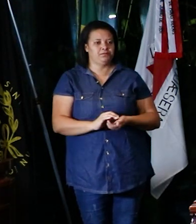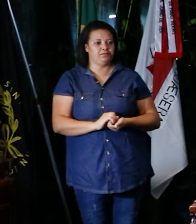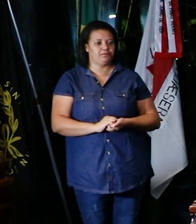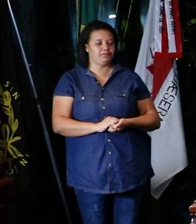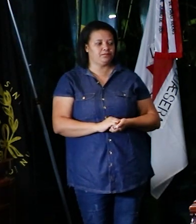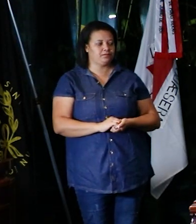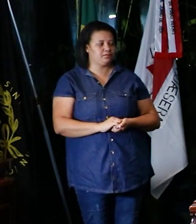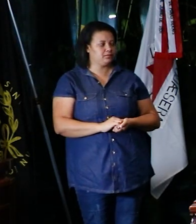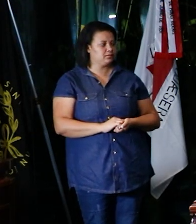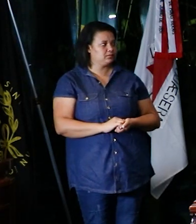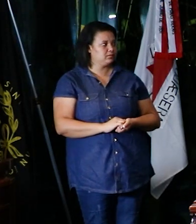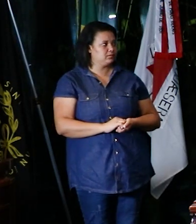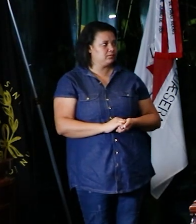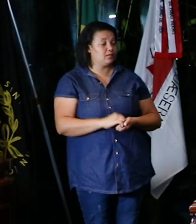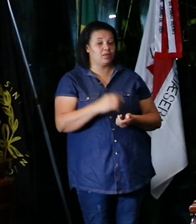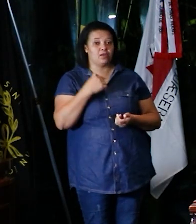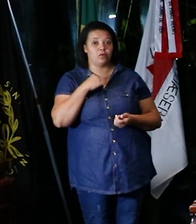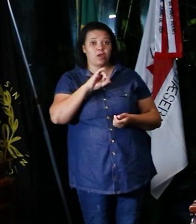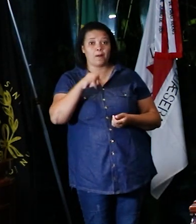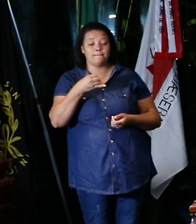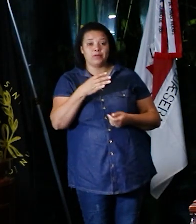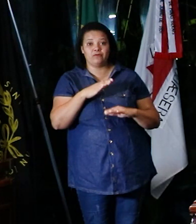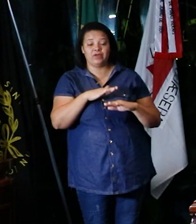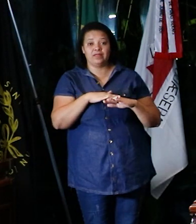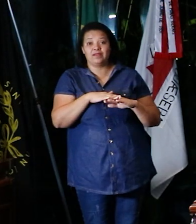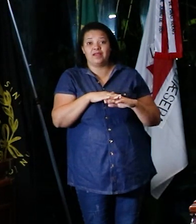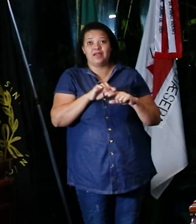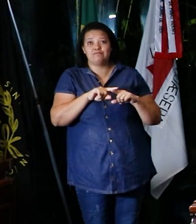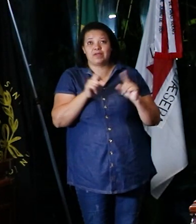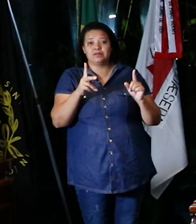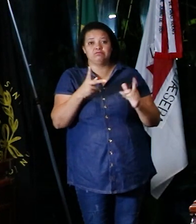eu iria aproveitar mais, mas não vou,